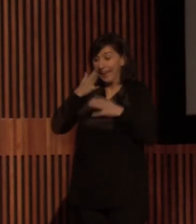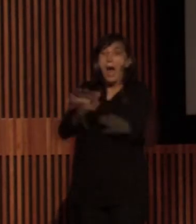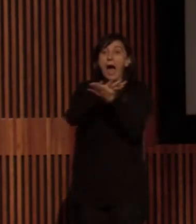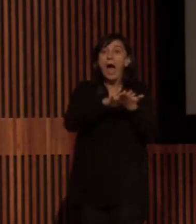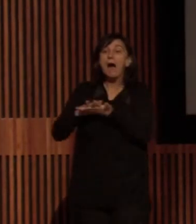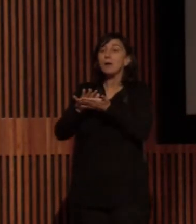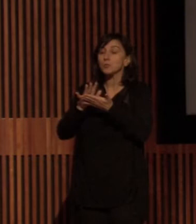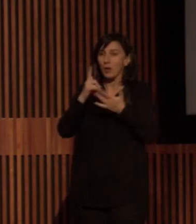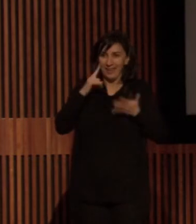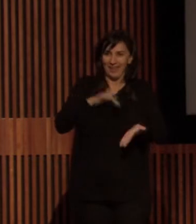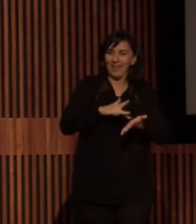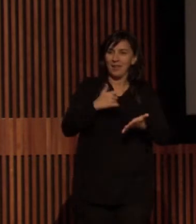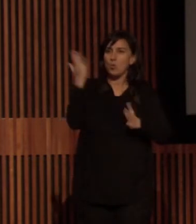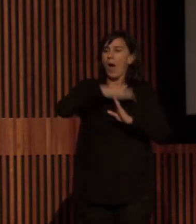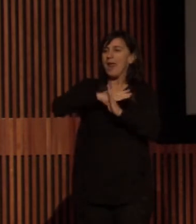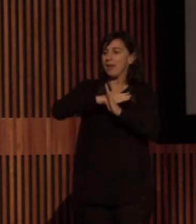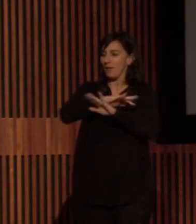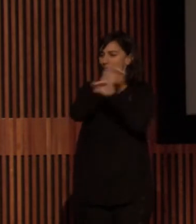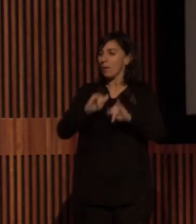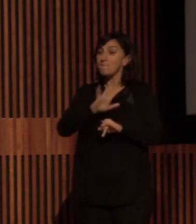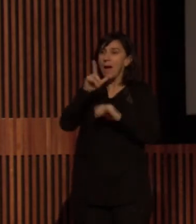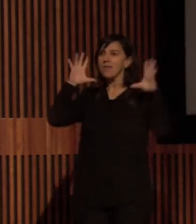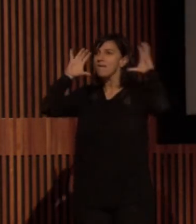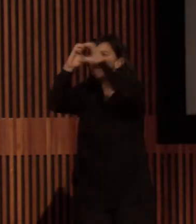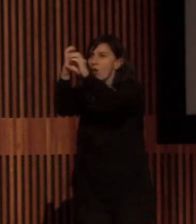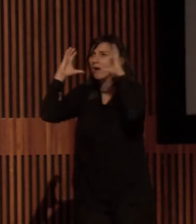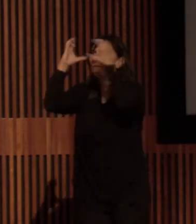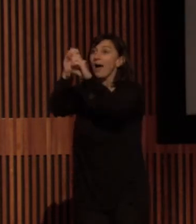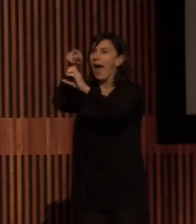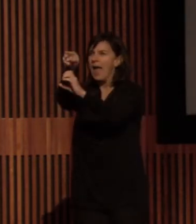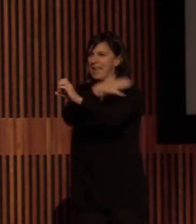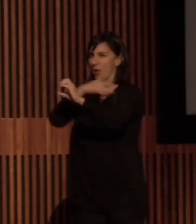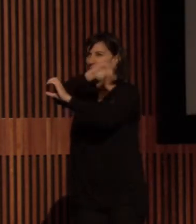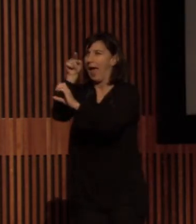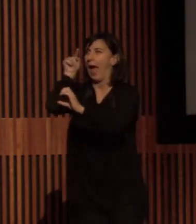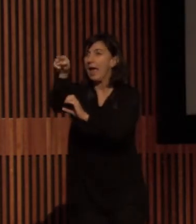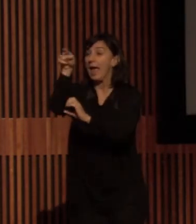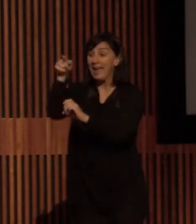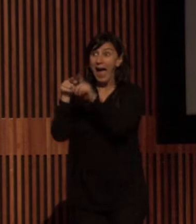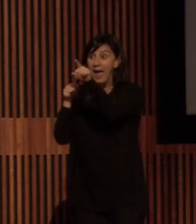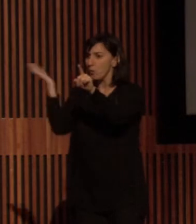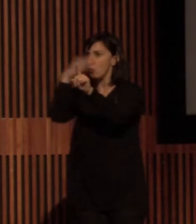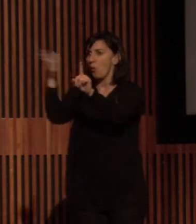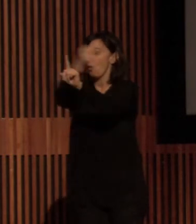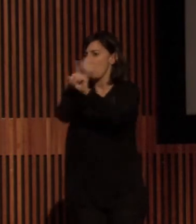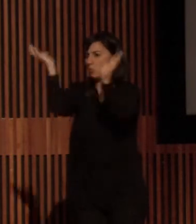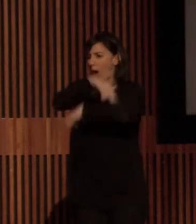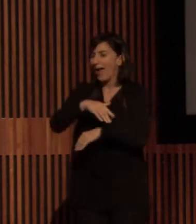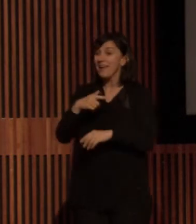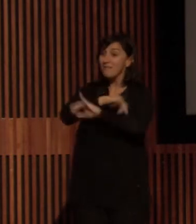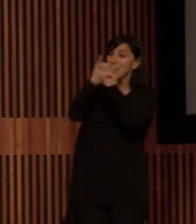felices. Y posiblemente la cuestión es que nos enfocamos en buscar la felicidad donde no la vamos a encontrar. La felicidad no está en el